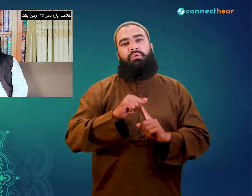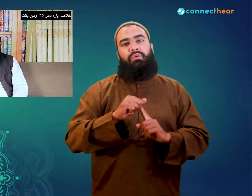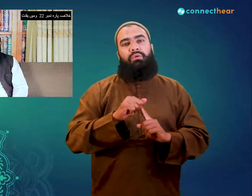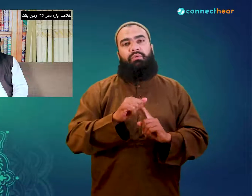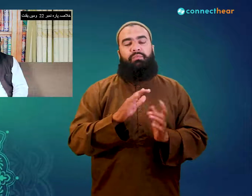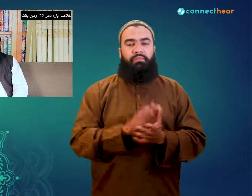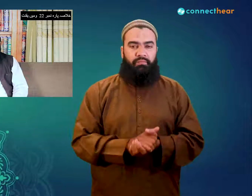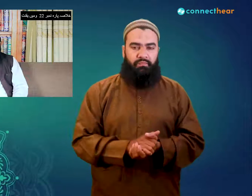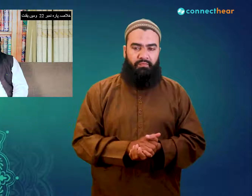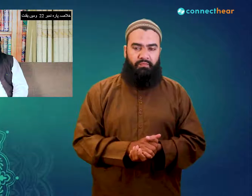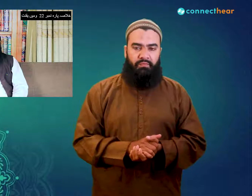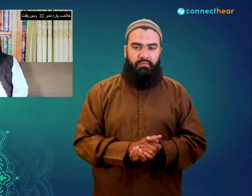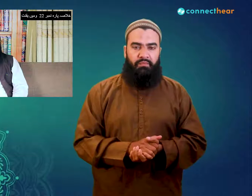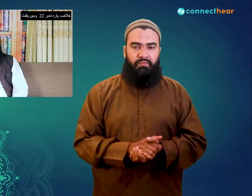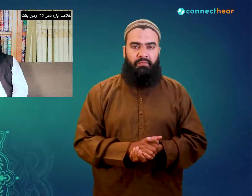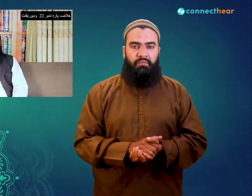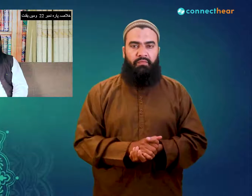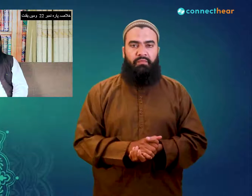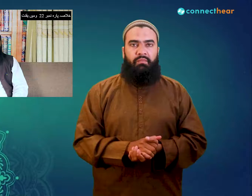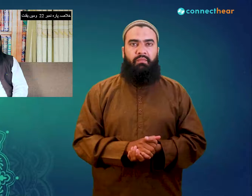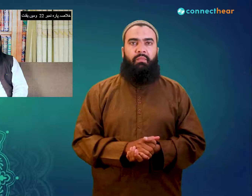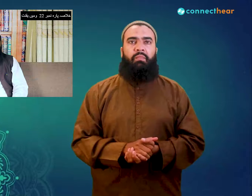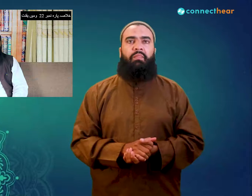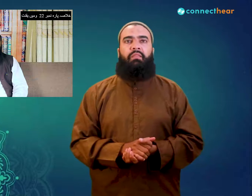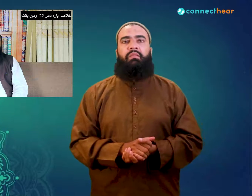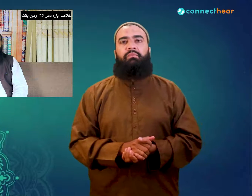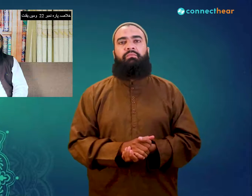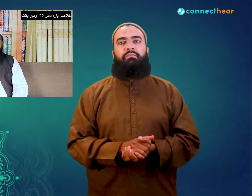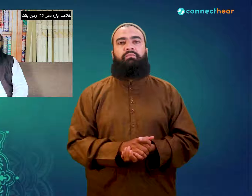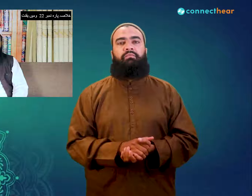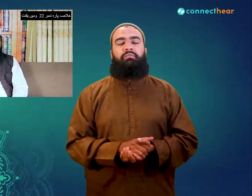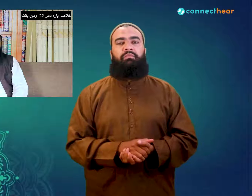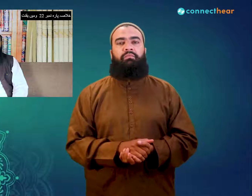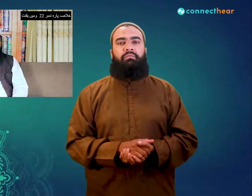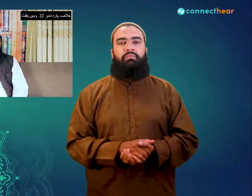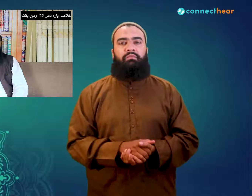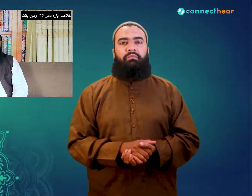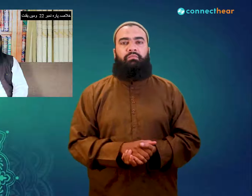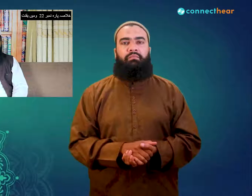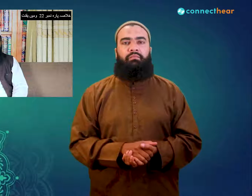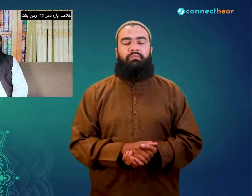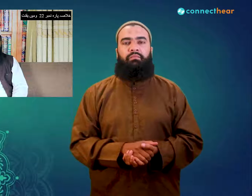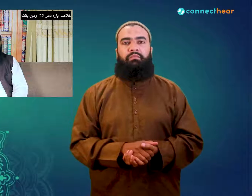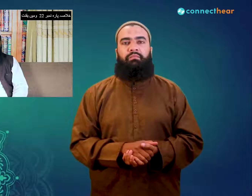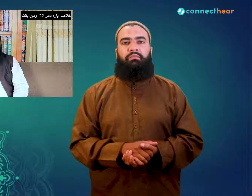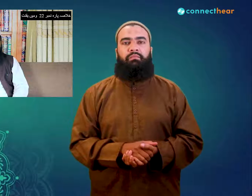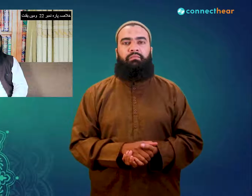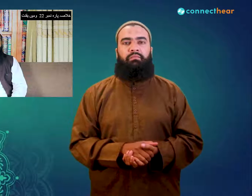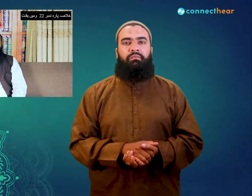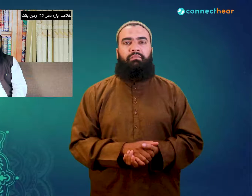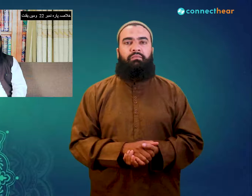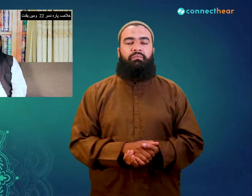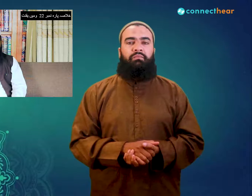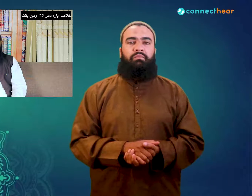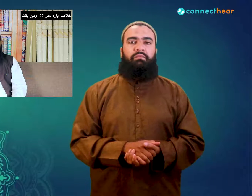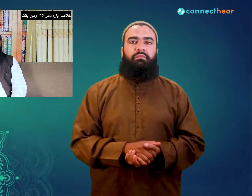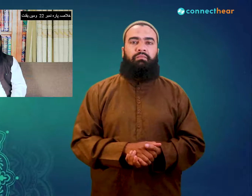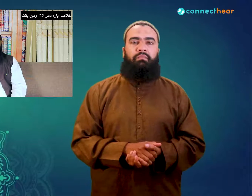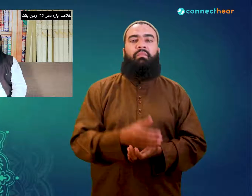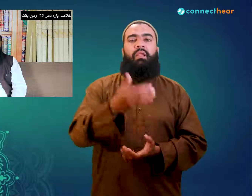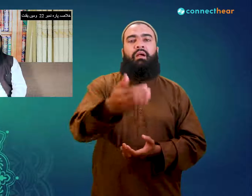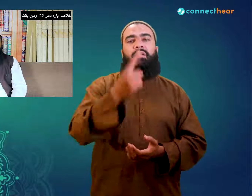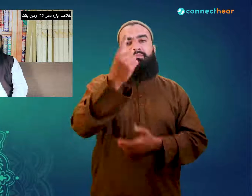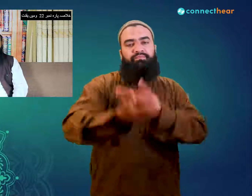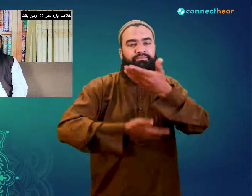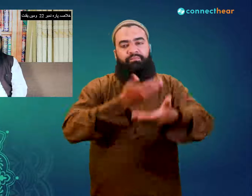ہے۔ هو الذی یصلی علیکم وملائکتہ لیخرجکم من الظلمات الی النور،